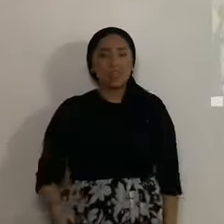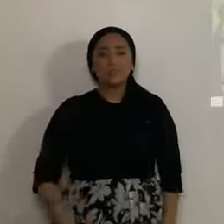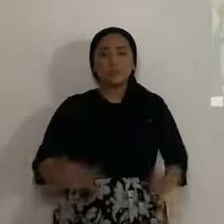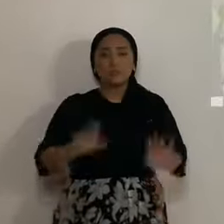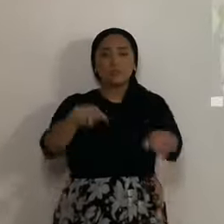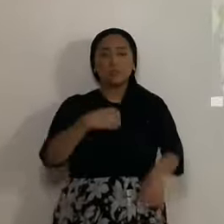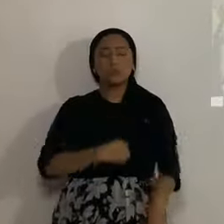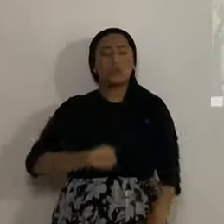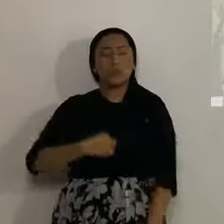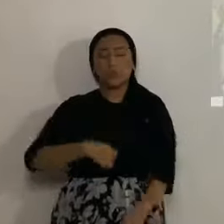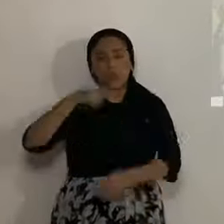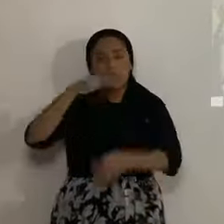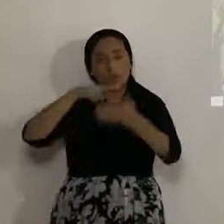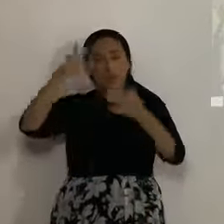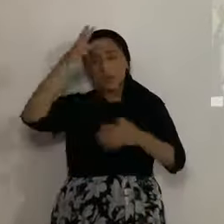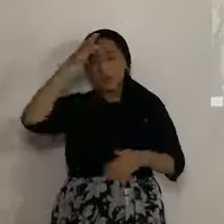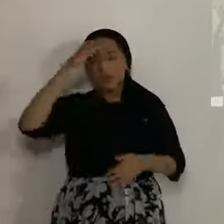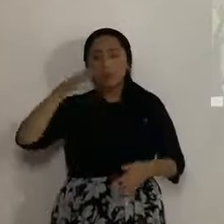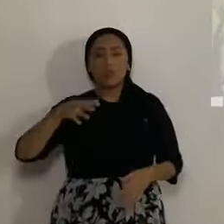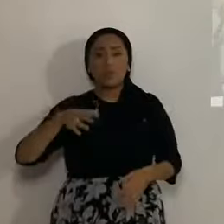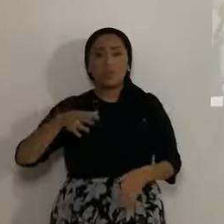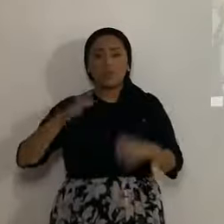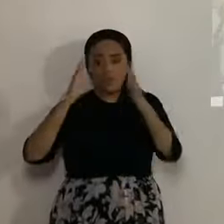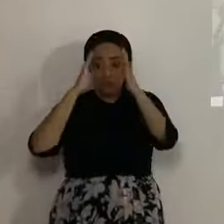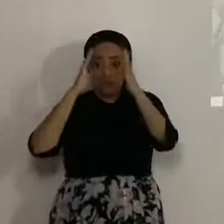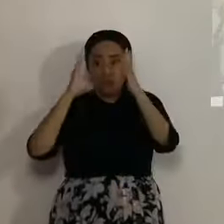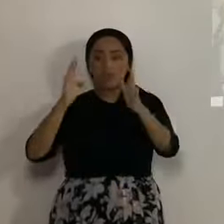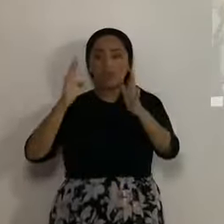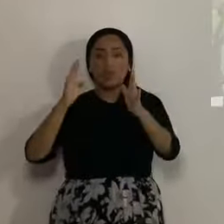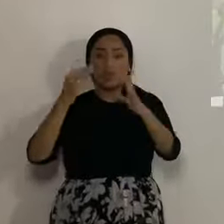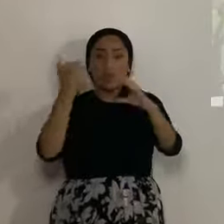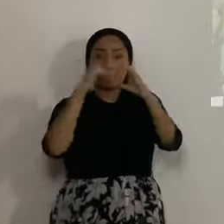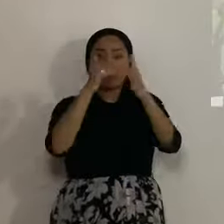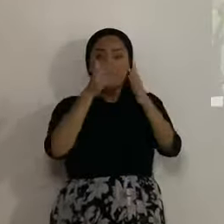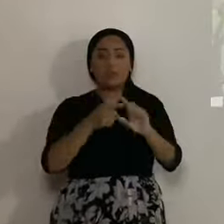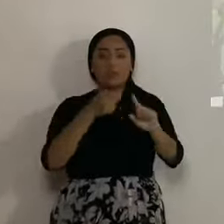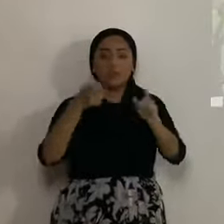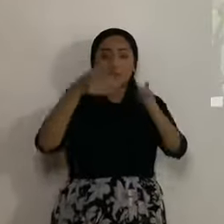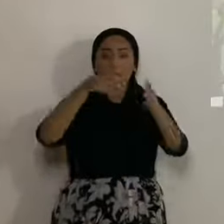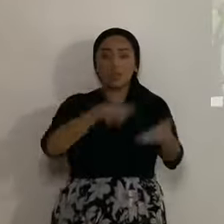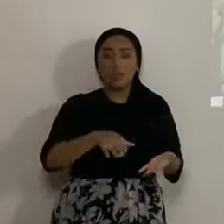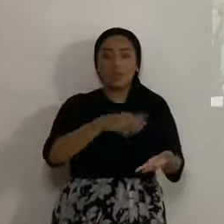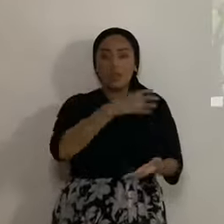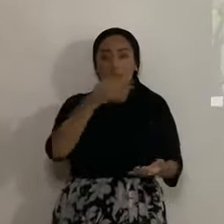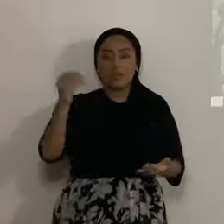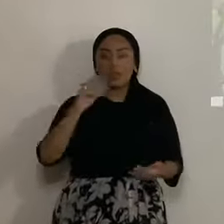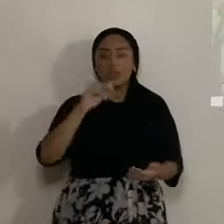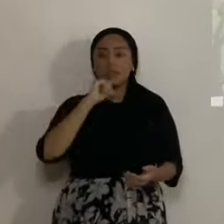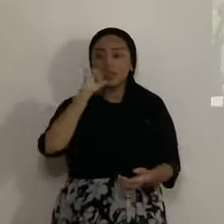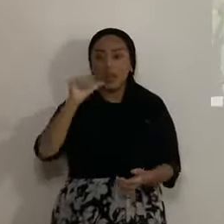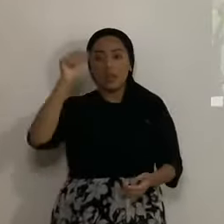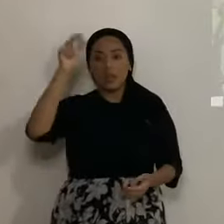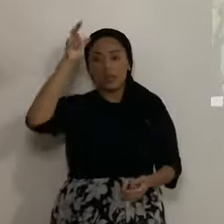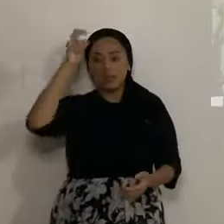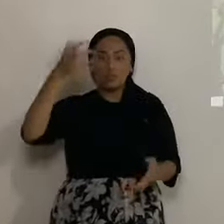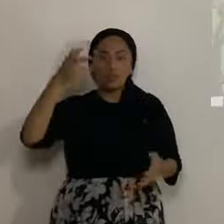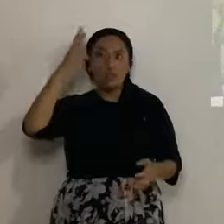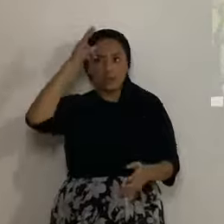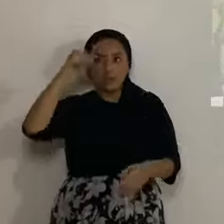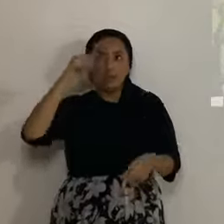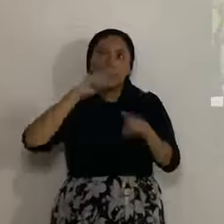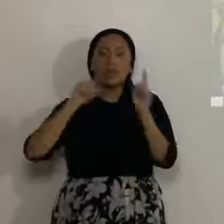perdóname, Padre Eterno, le hiciste caso a un mensajero de muerte y no es un diablo, bueno, es un